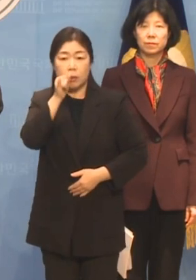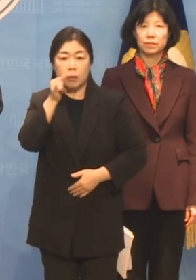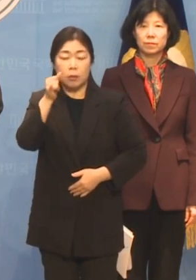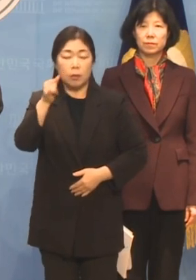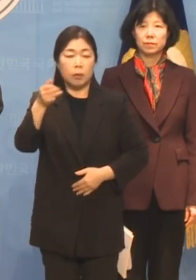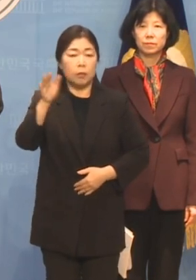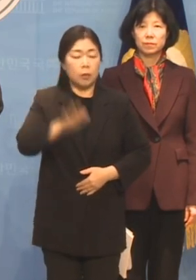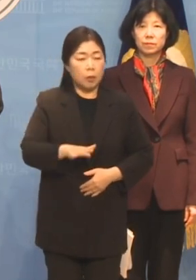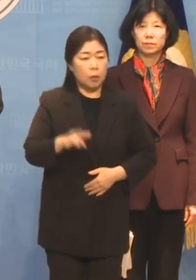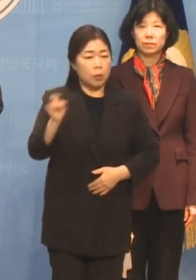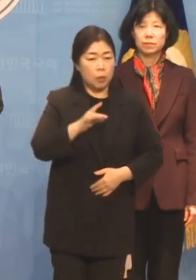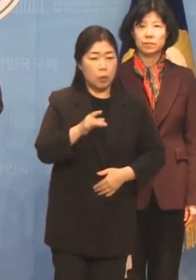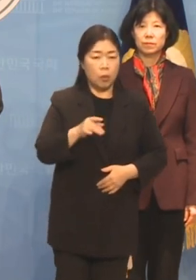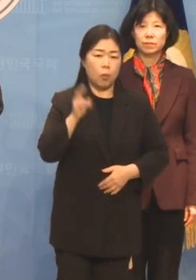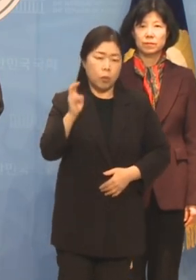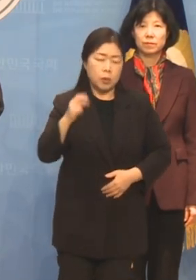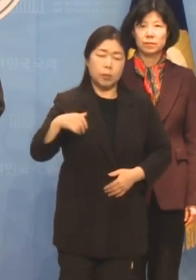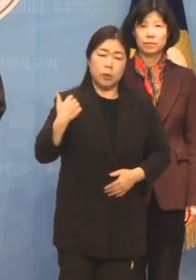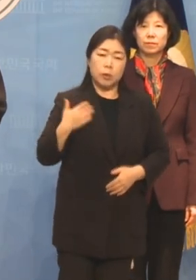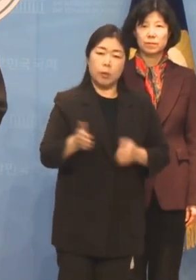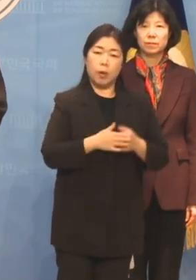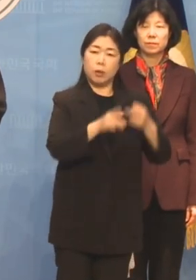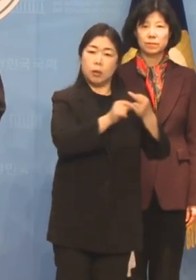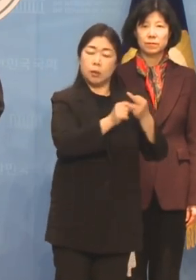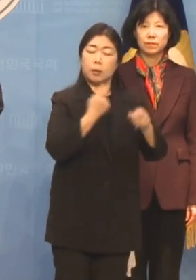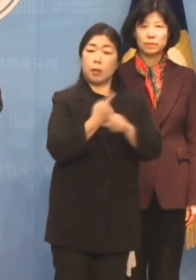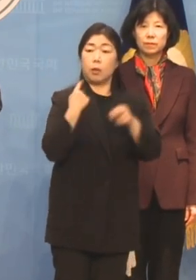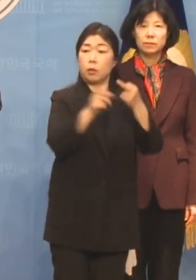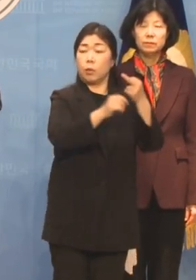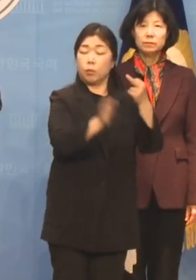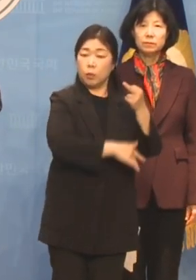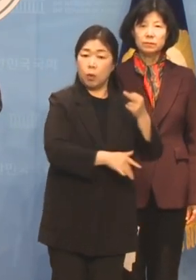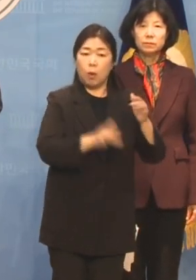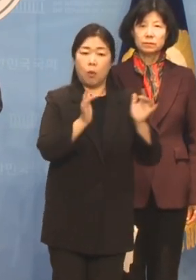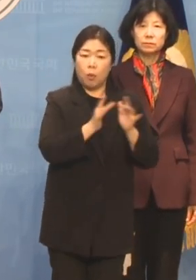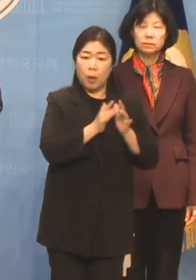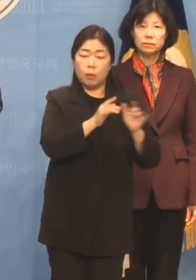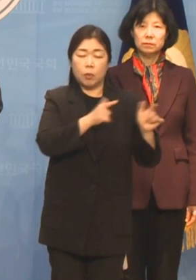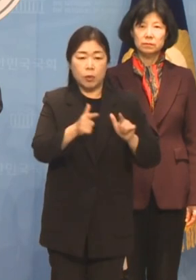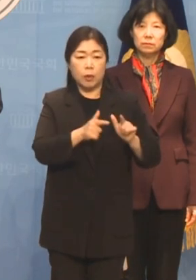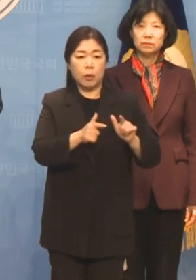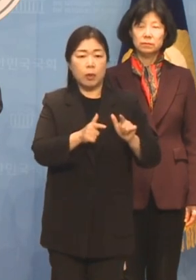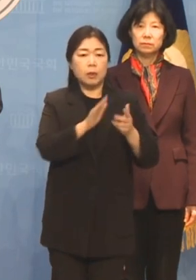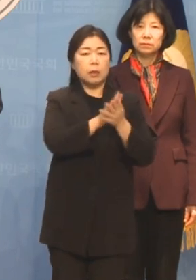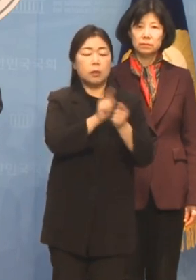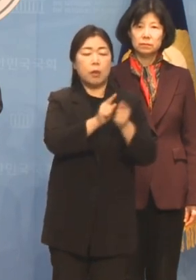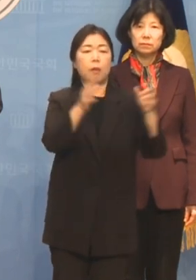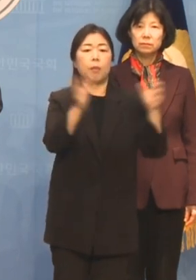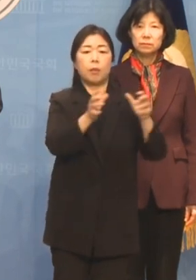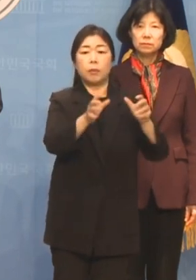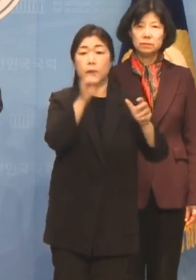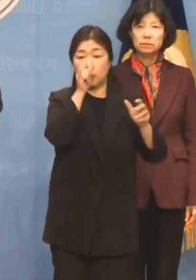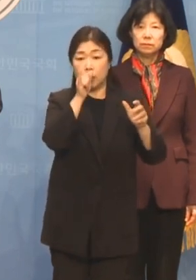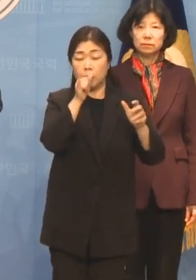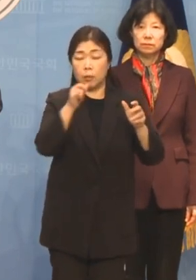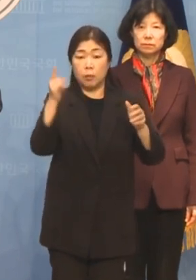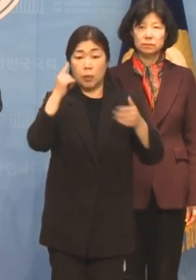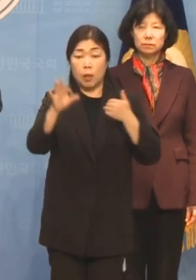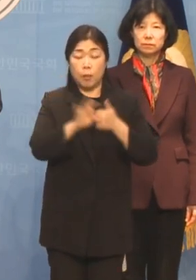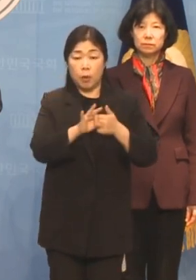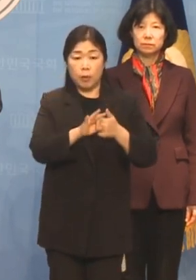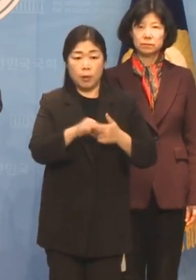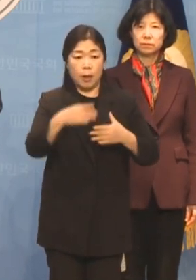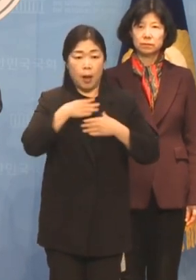지역별로 온라인 혹은 오프라인 모임을 만들어왔습니다. 이런 모임이 결성될 수 있었던 이유는 안전과